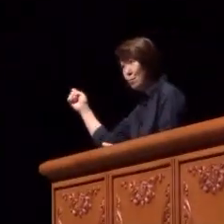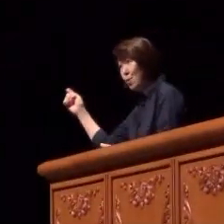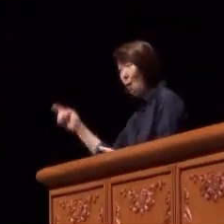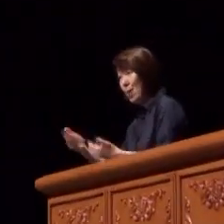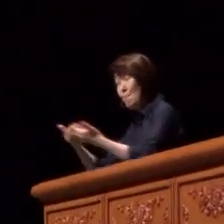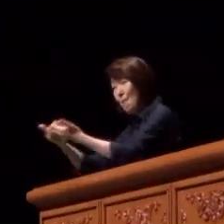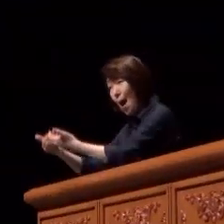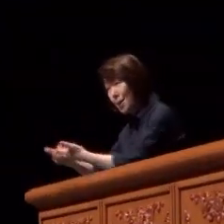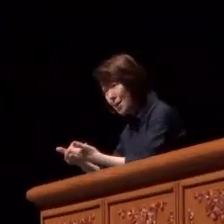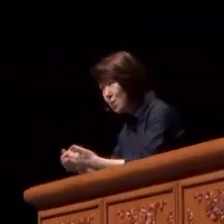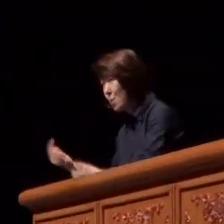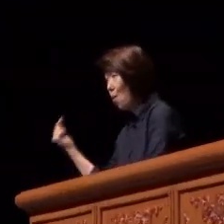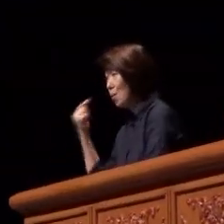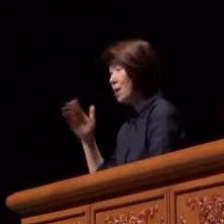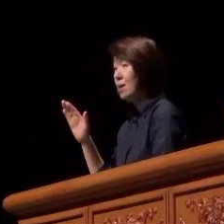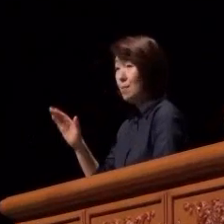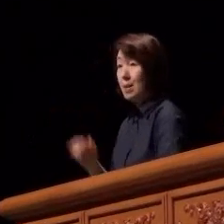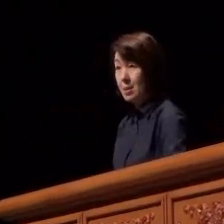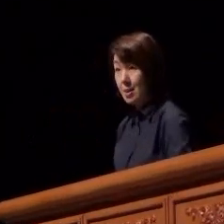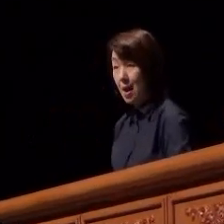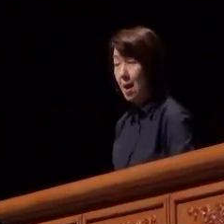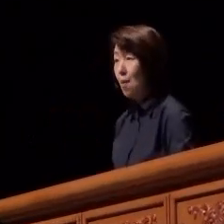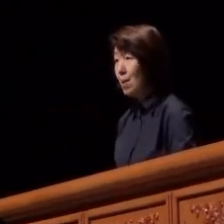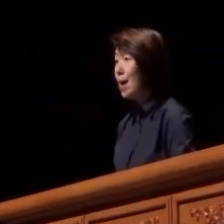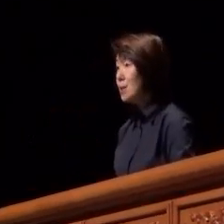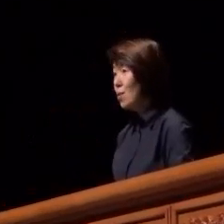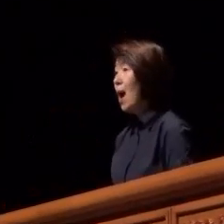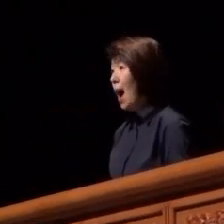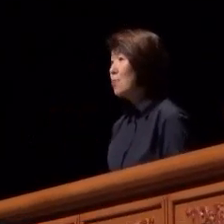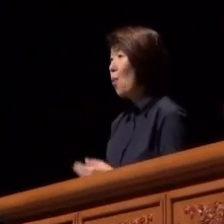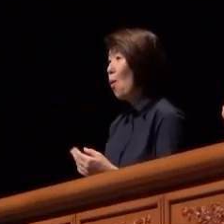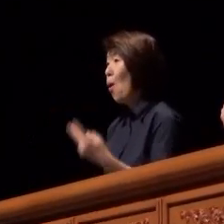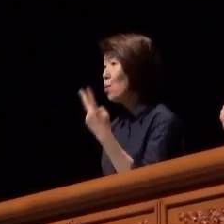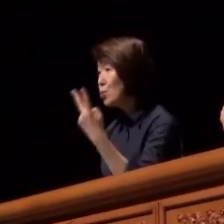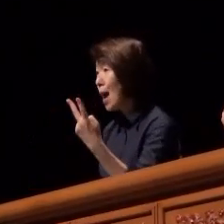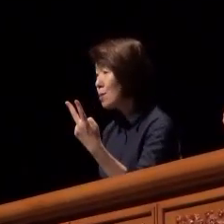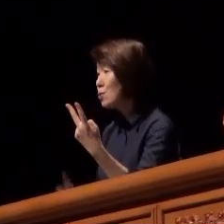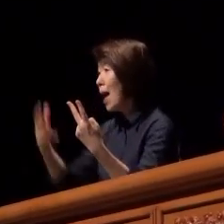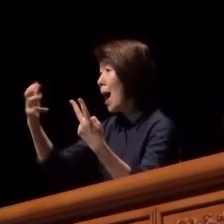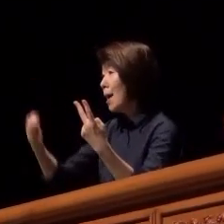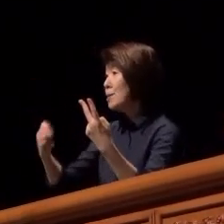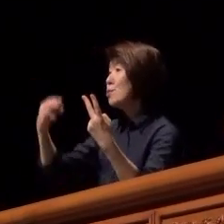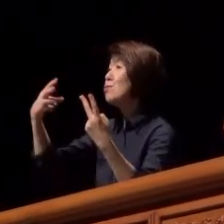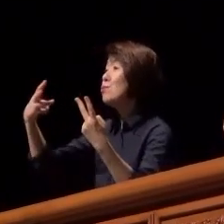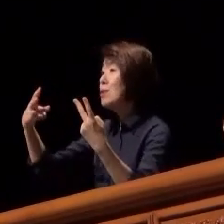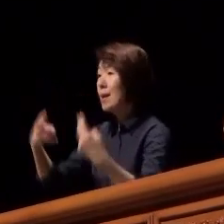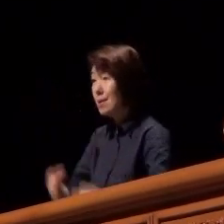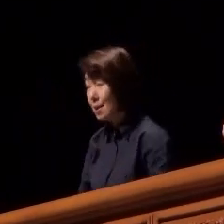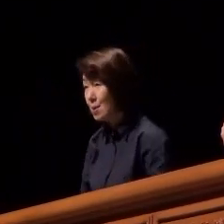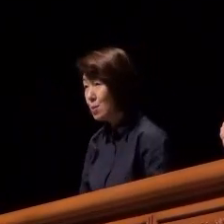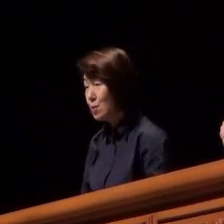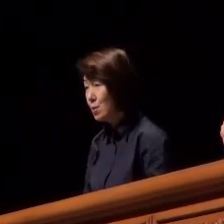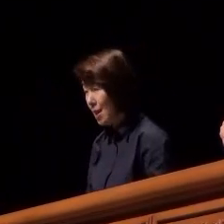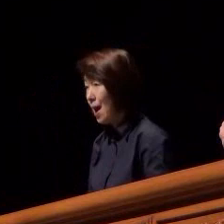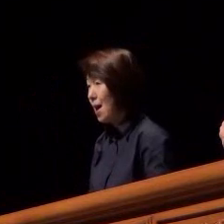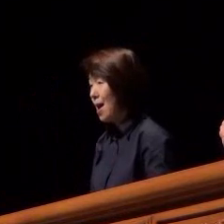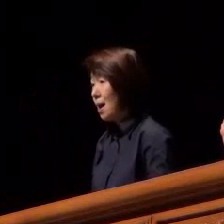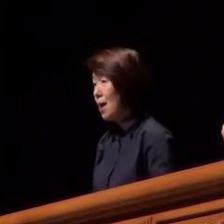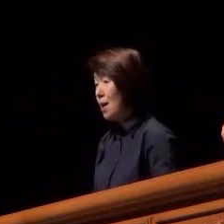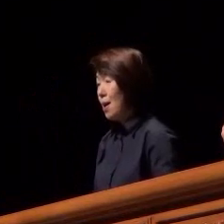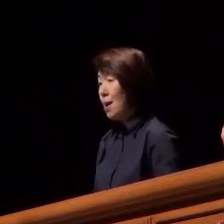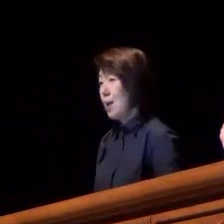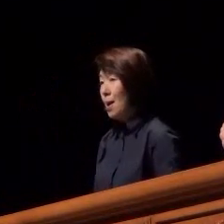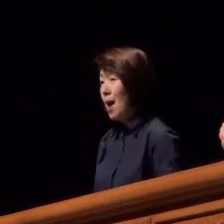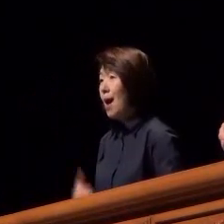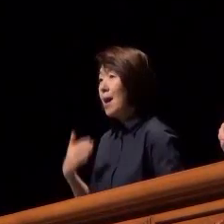。私はあと2つ出ると83歳になるのね。それで、ね、お風呂へ入って、なんだかお風呂へ入るわけいかないんです